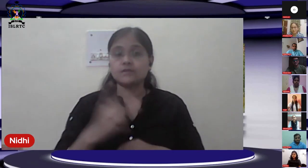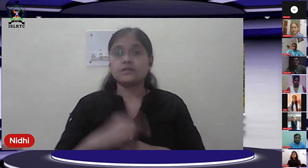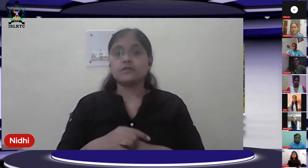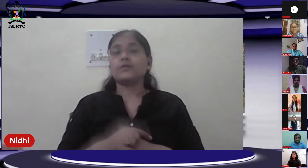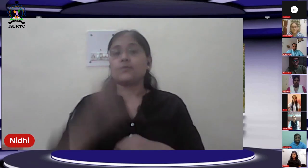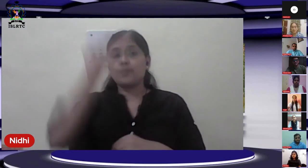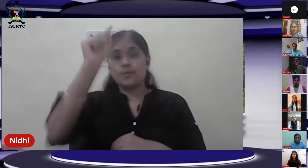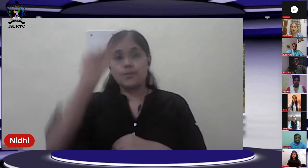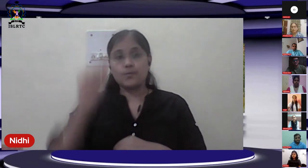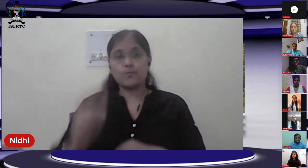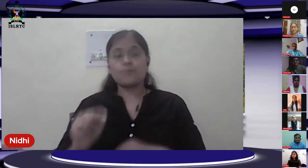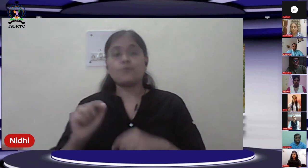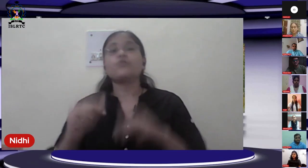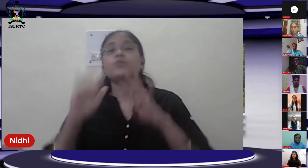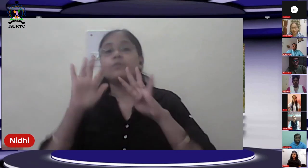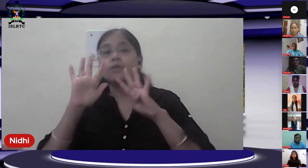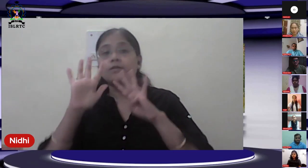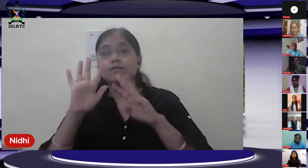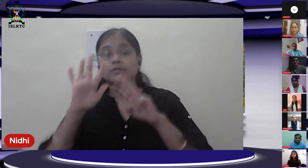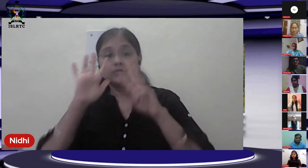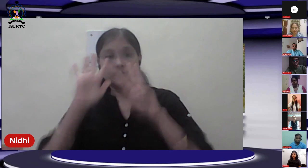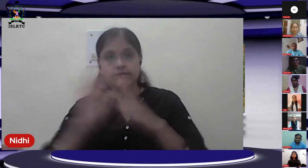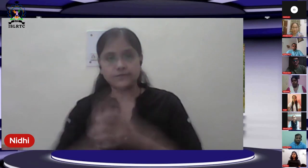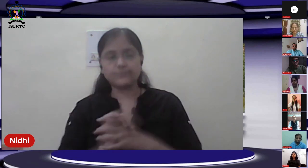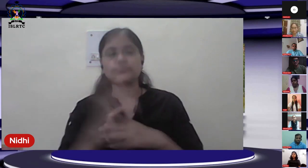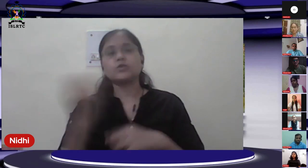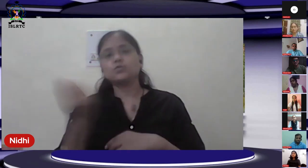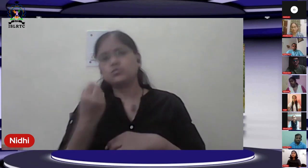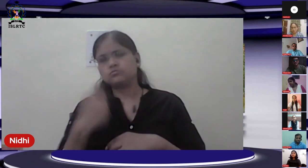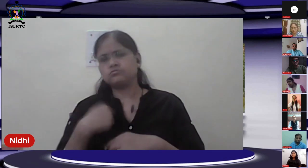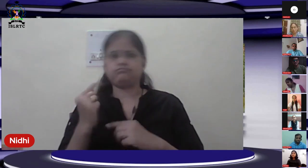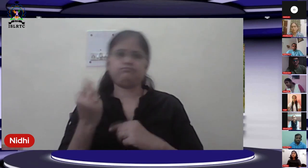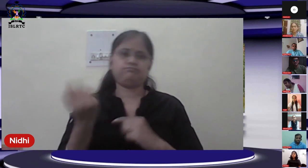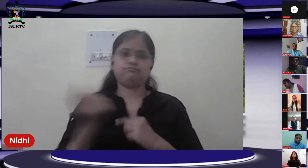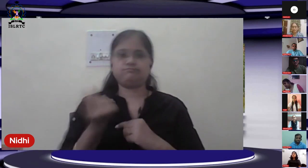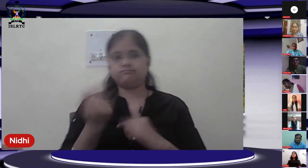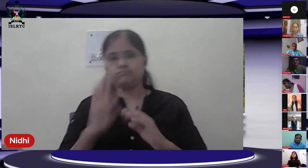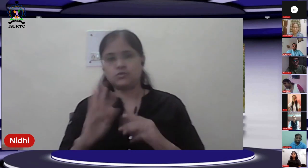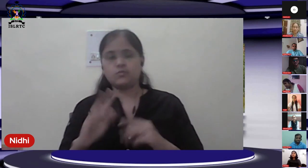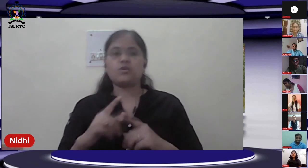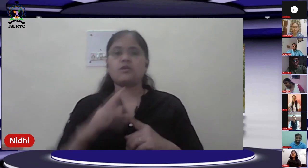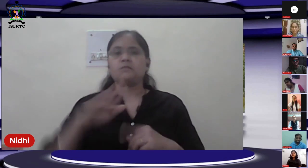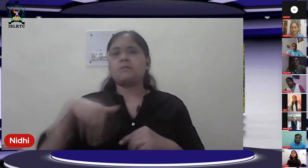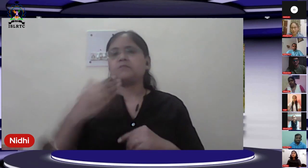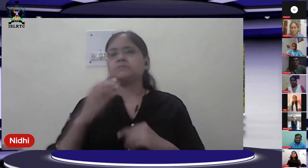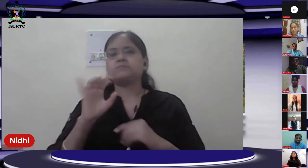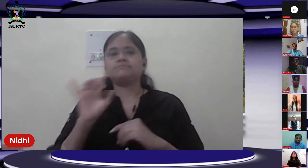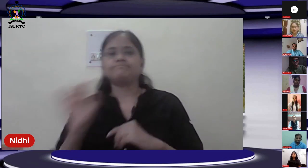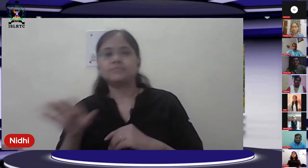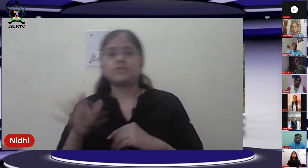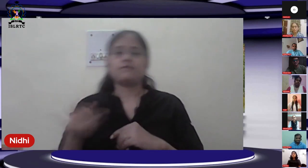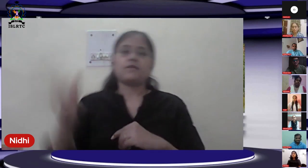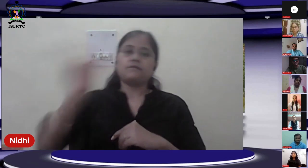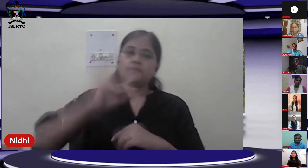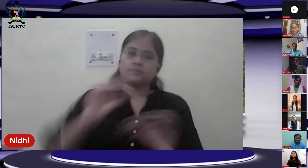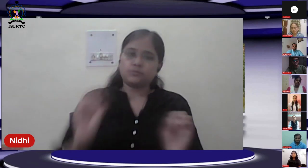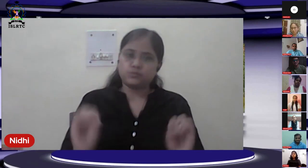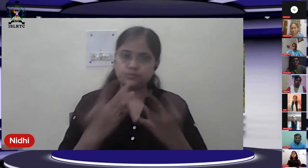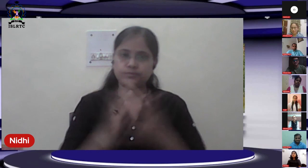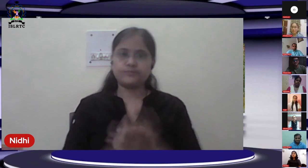स्टेप्स हैं ये। मैंने भी थोड़ा टाइम किया था, फिर बीच में ड्रॉप कर दिया था, फिर दोबारा शुरू किया। तो